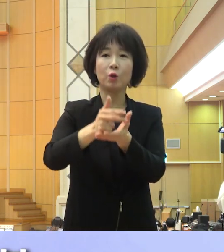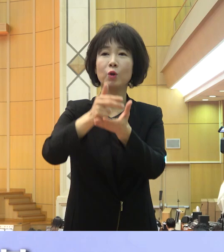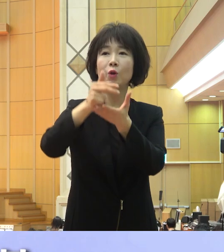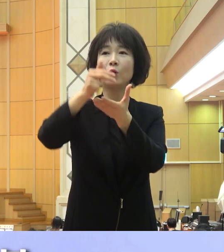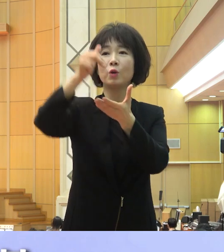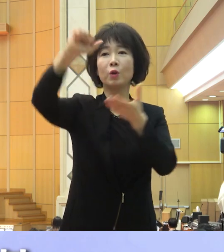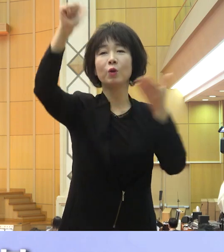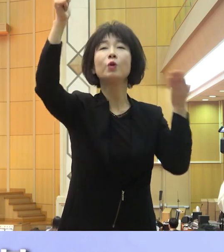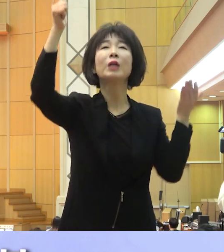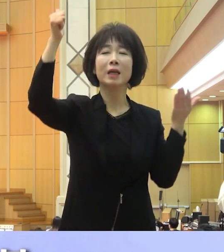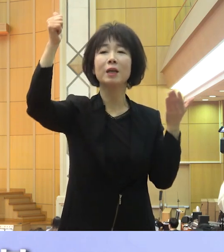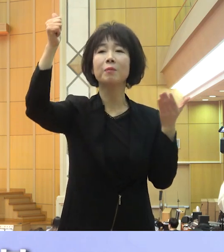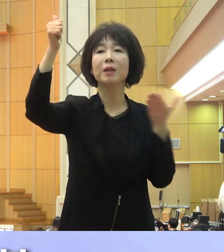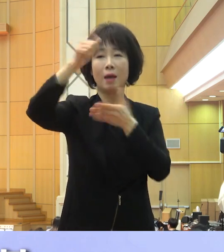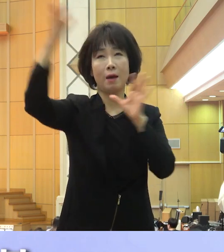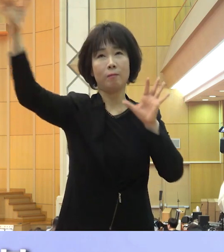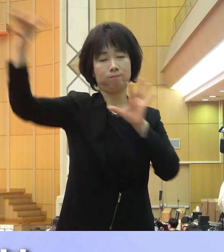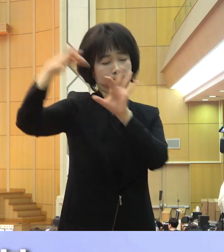나는